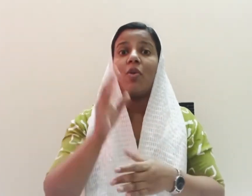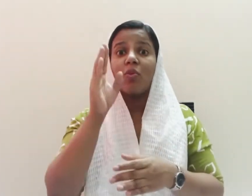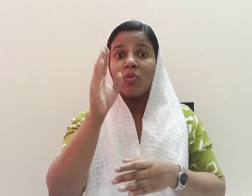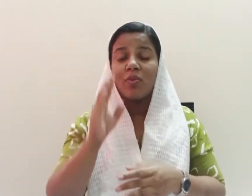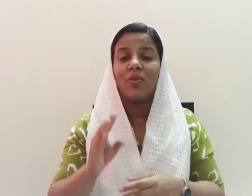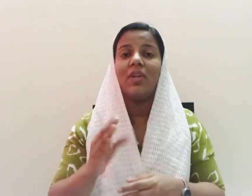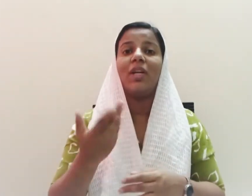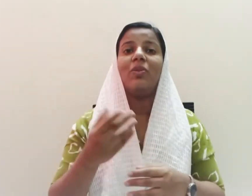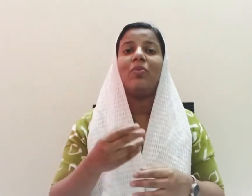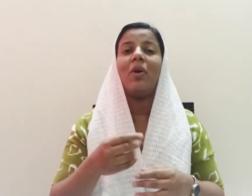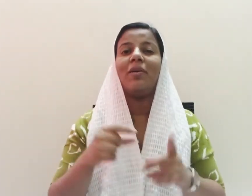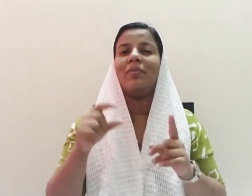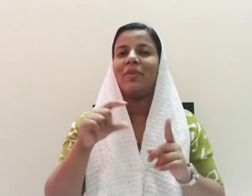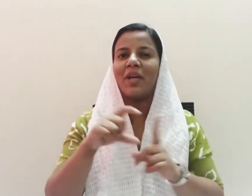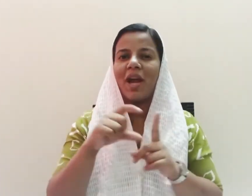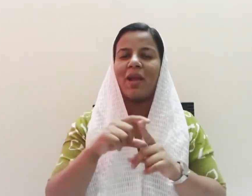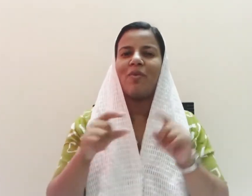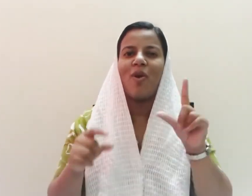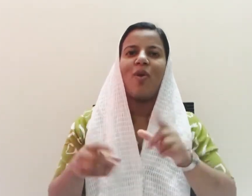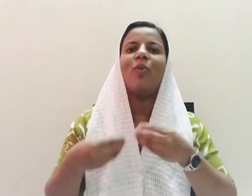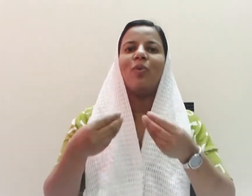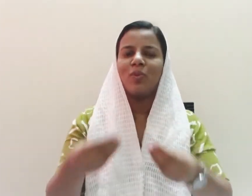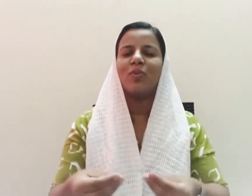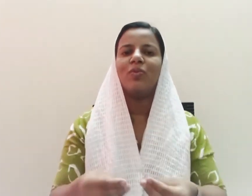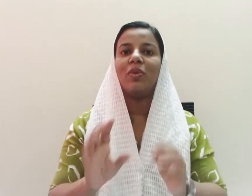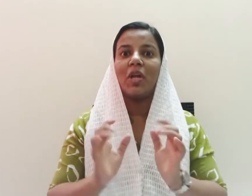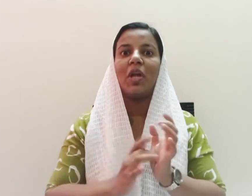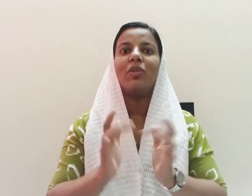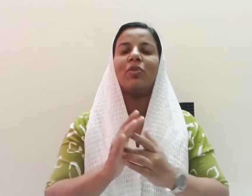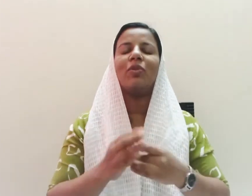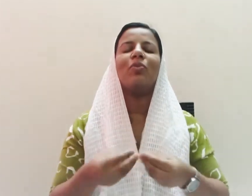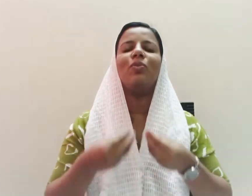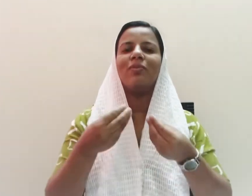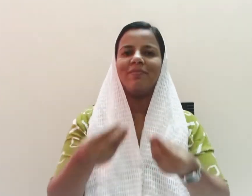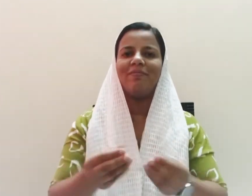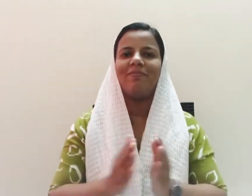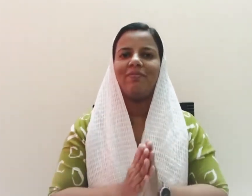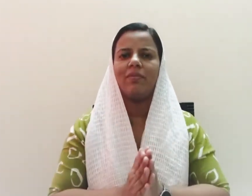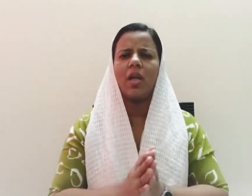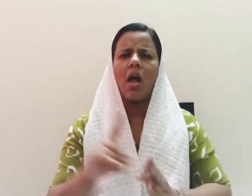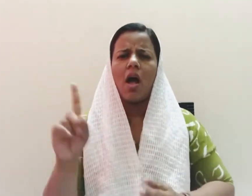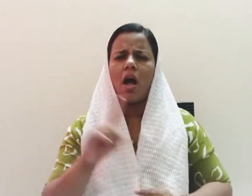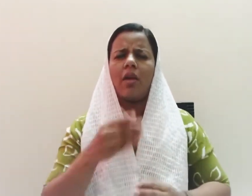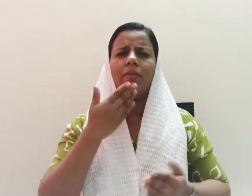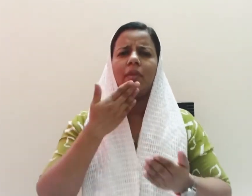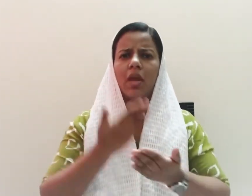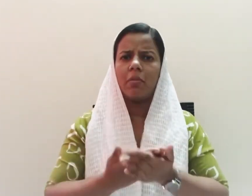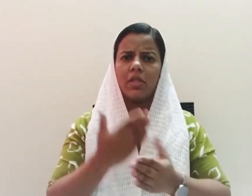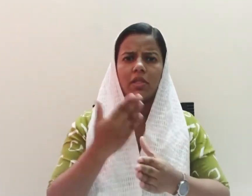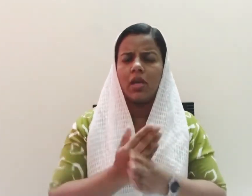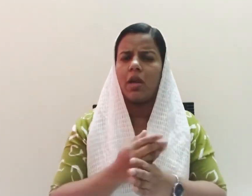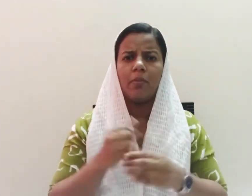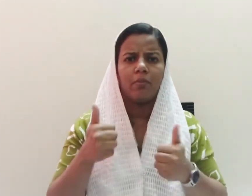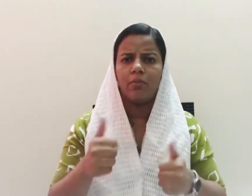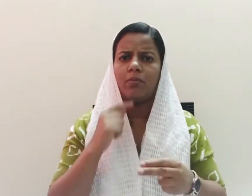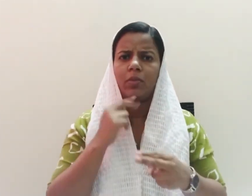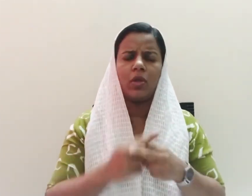വായ്പ കൊടുക്കുന്നു, അവൻ ചെയ്ത നന്മയ്ക്ക് അവന് കർത്താവ് പകരം കൊടുക്കും. അപ്പോൾ ഒരാൾക്ക് എന്തെങ്കിലും നന്മ ചെയ്യാൻ പറ്റുമെങ്കിൽ അത്